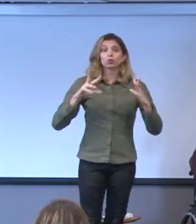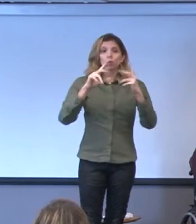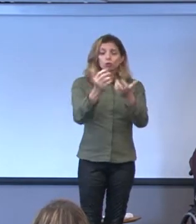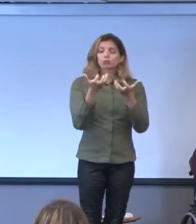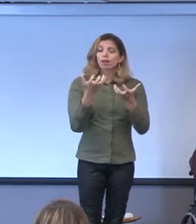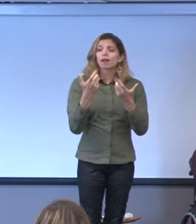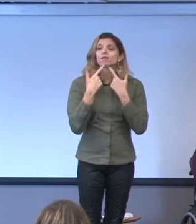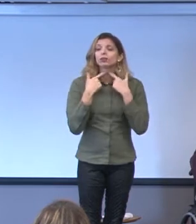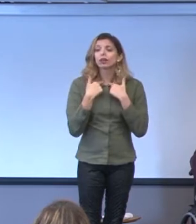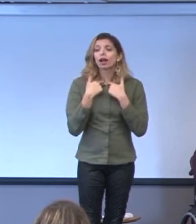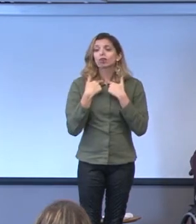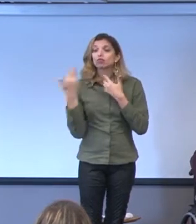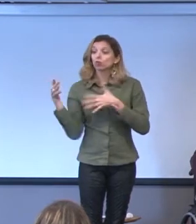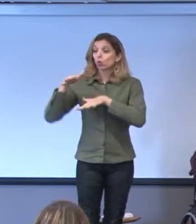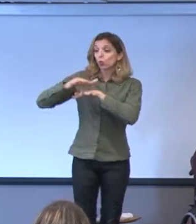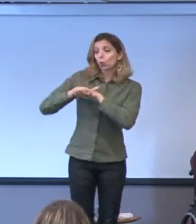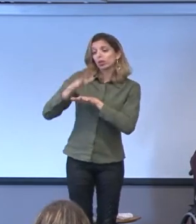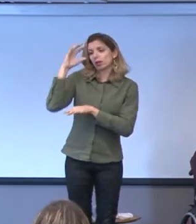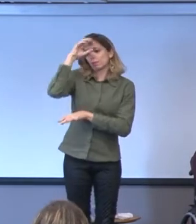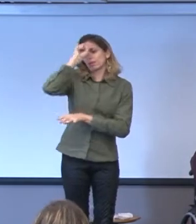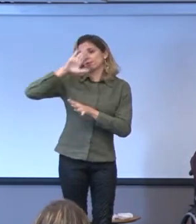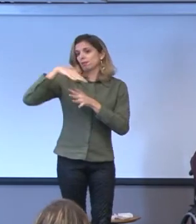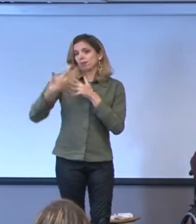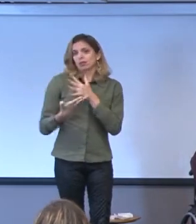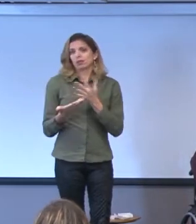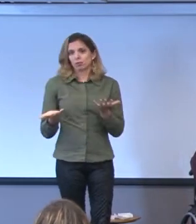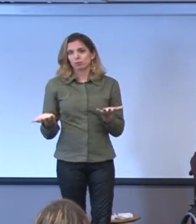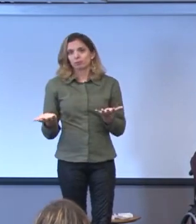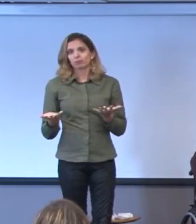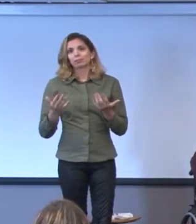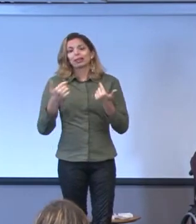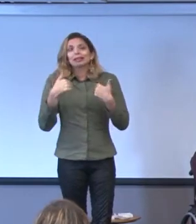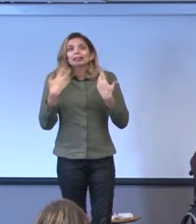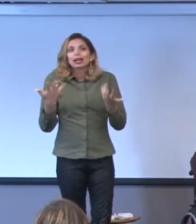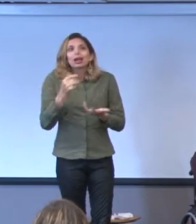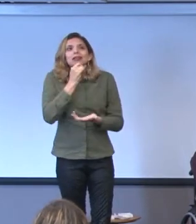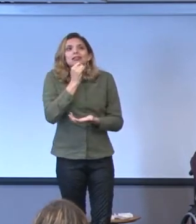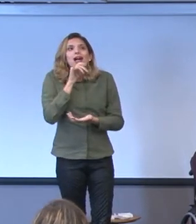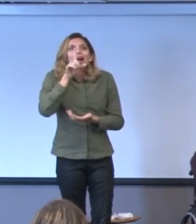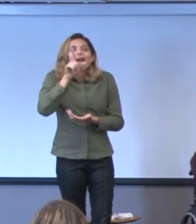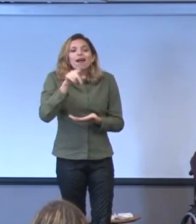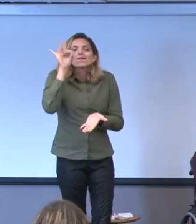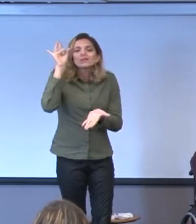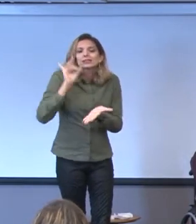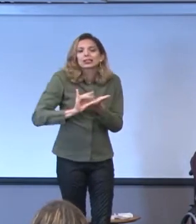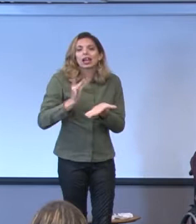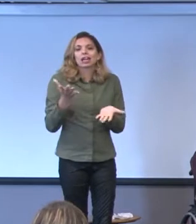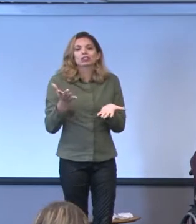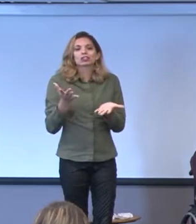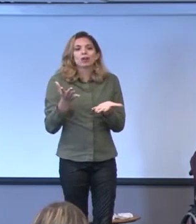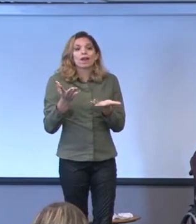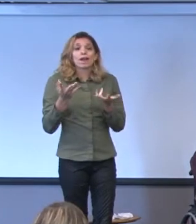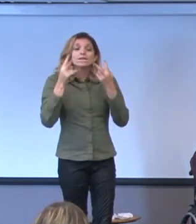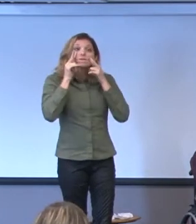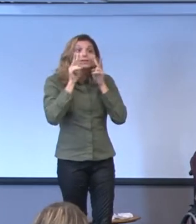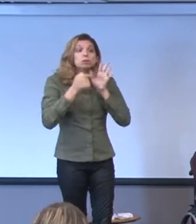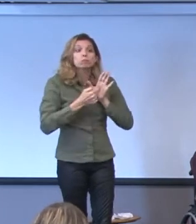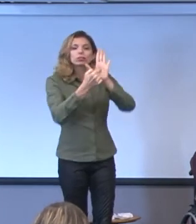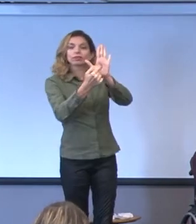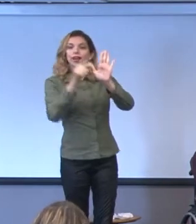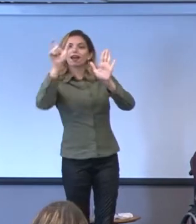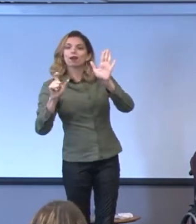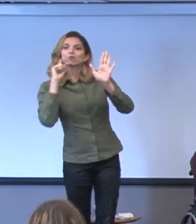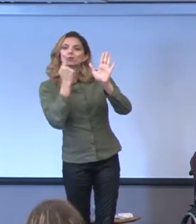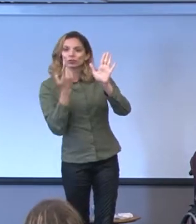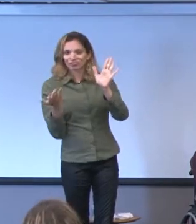também incluí-los mais ainda, aprendendo o sinal de Libras. Então, é uma questão assim de, realmente, da visibilidade,